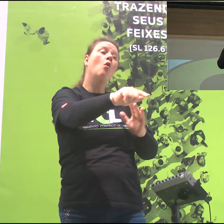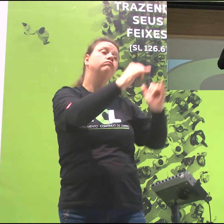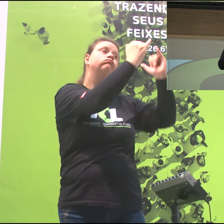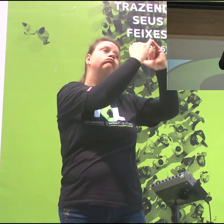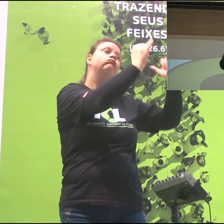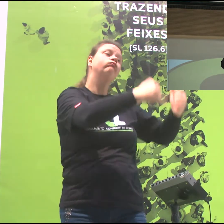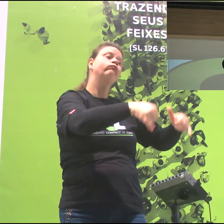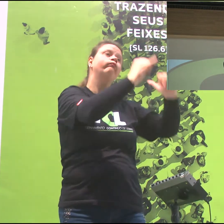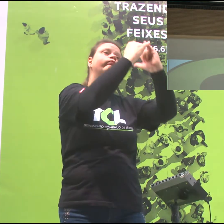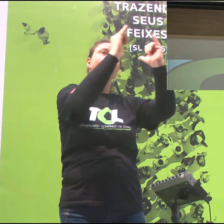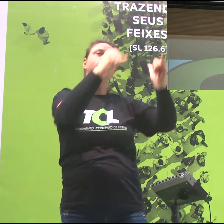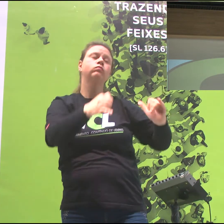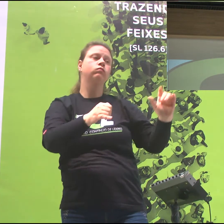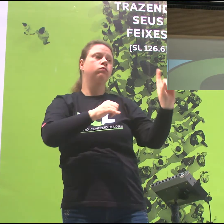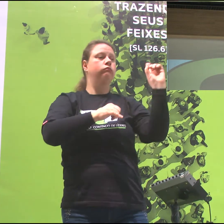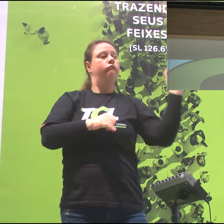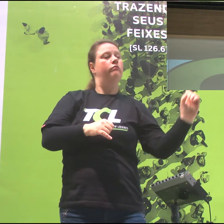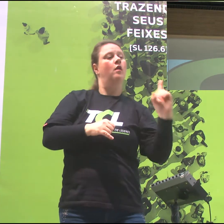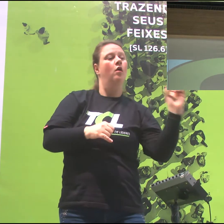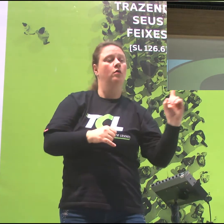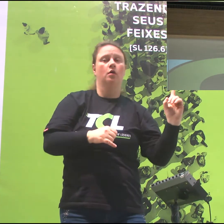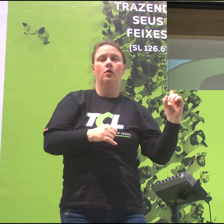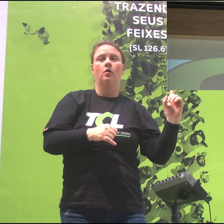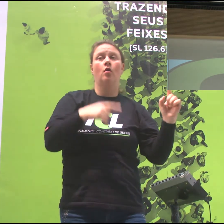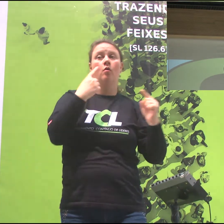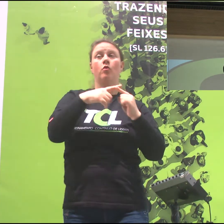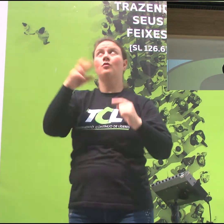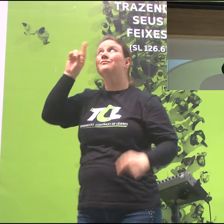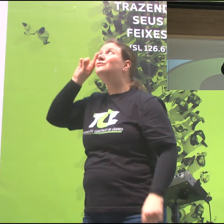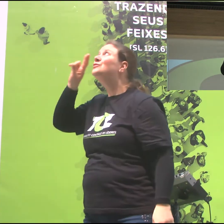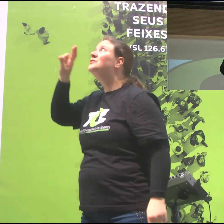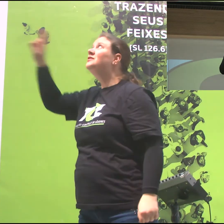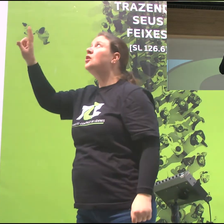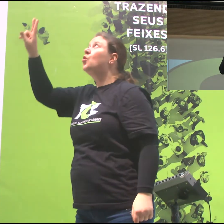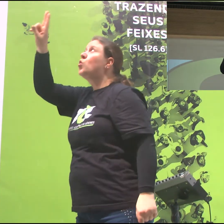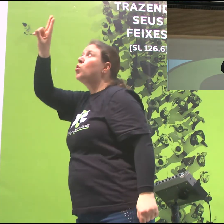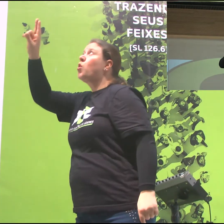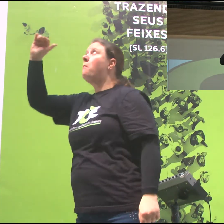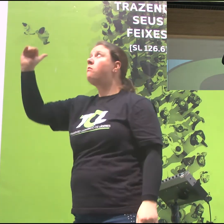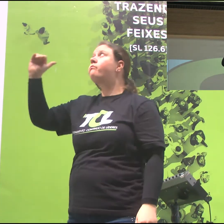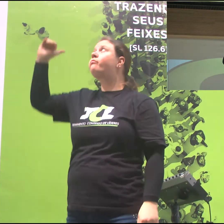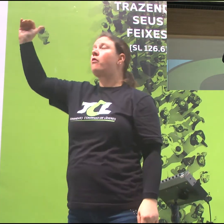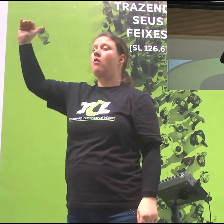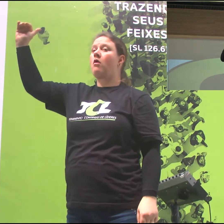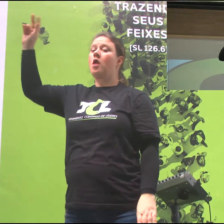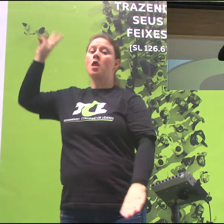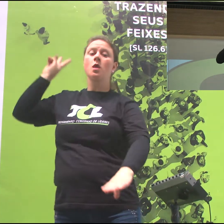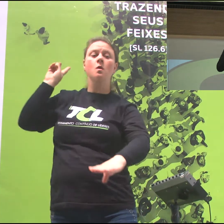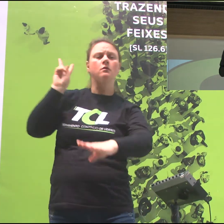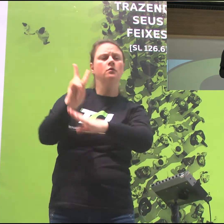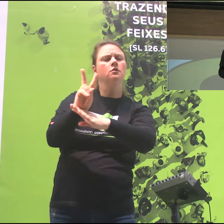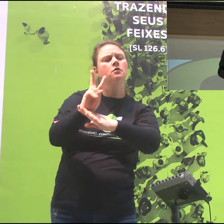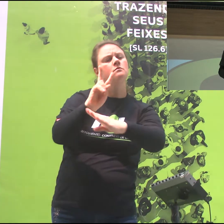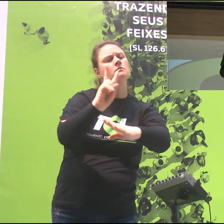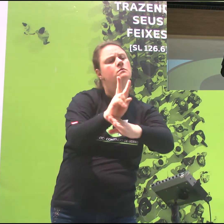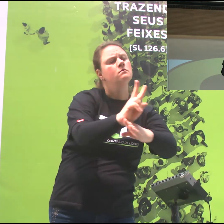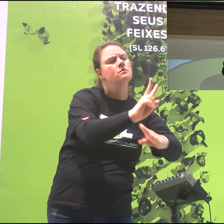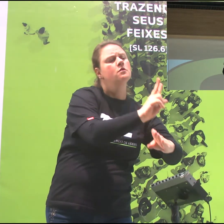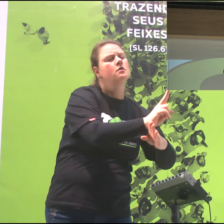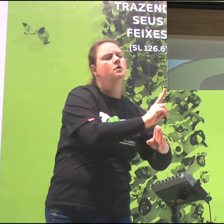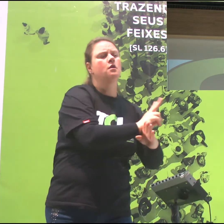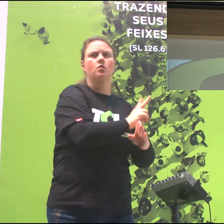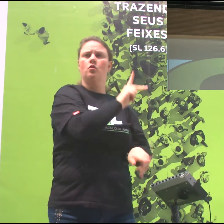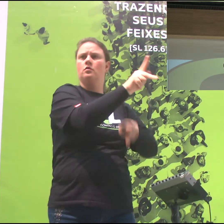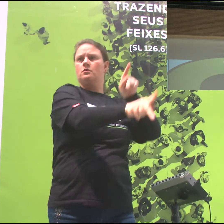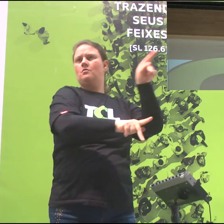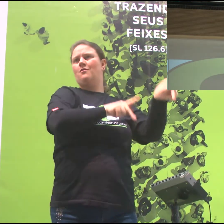outro Deus, porque o Senhor, cujo nome é zeloso, é de fato zeloso.